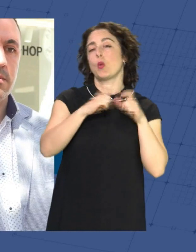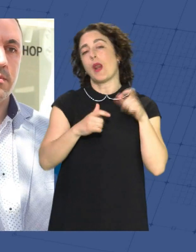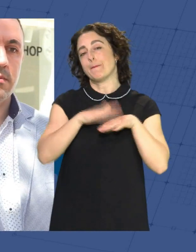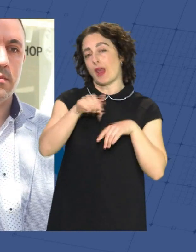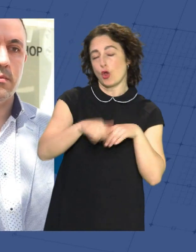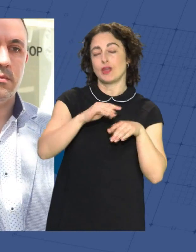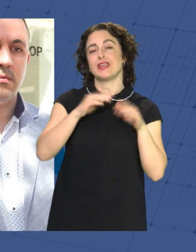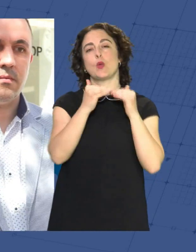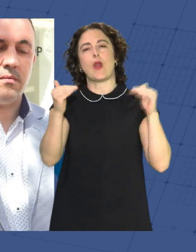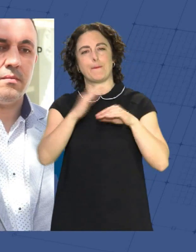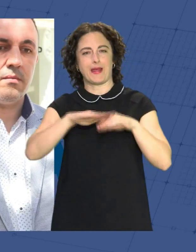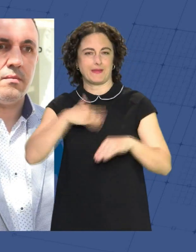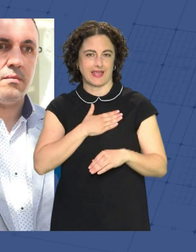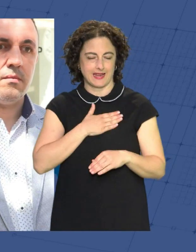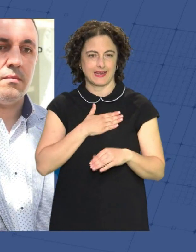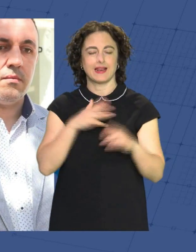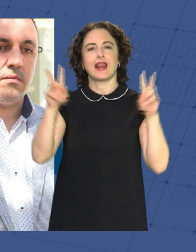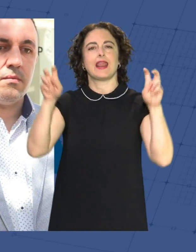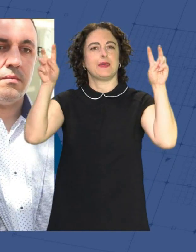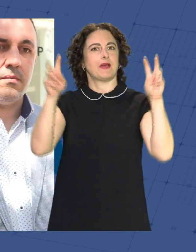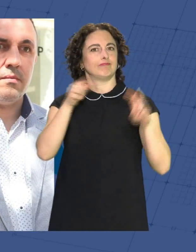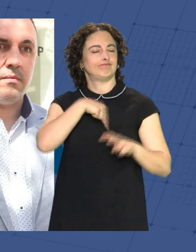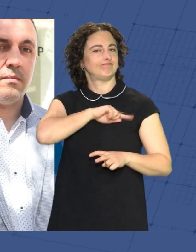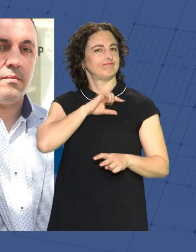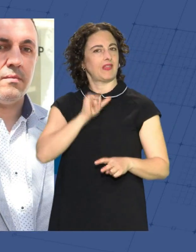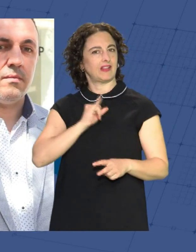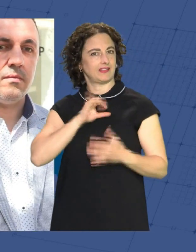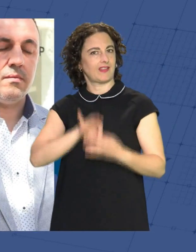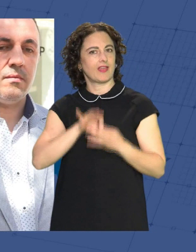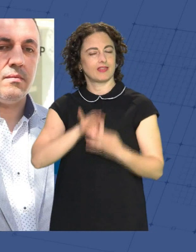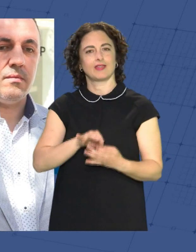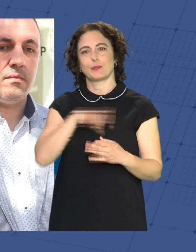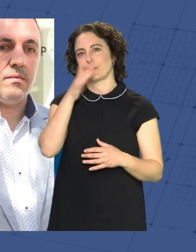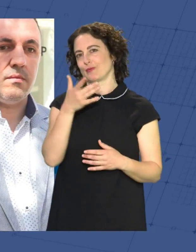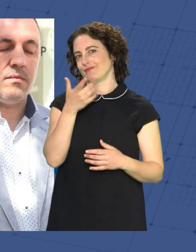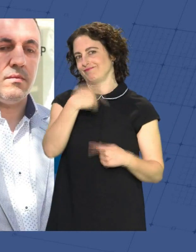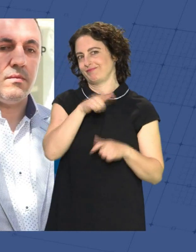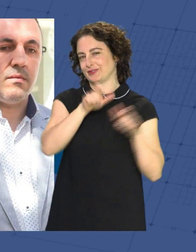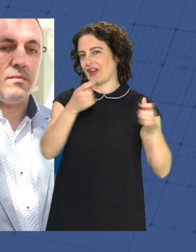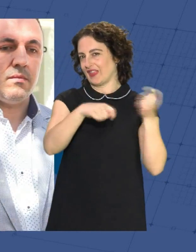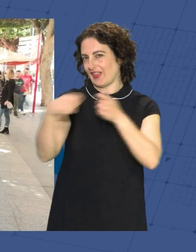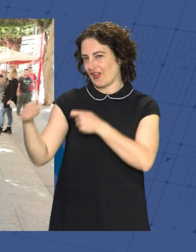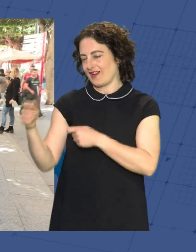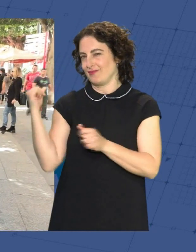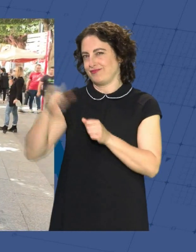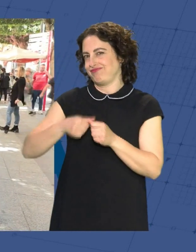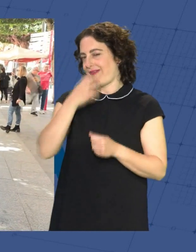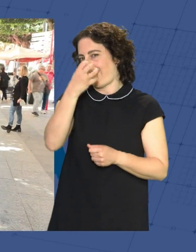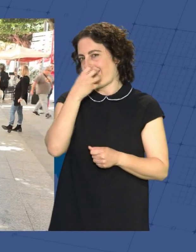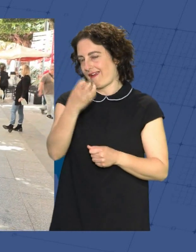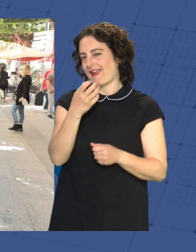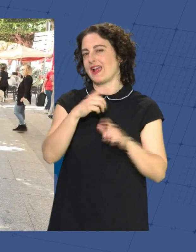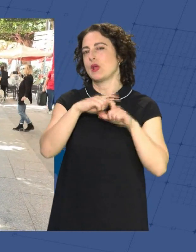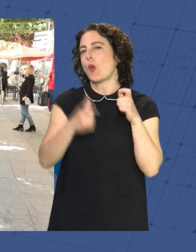mañana. Un lema con el que la ONCE se identifica mucho porque nuestros agentes vendedores llevan gritándole en la calle